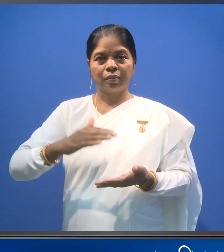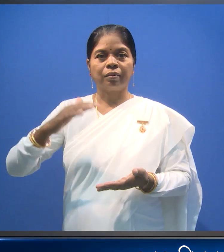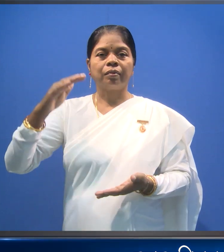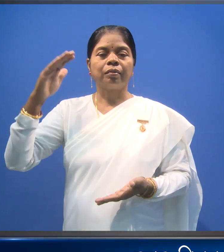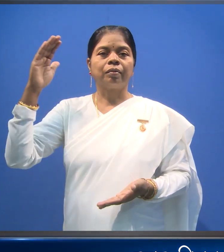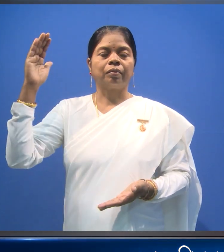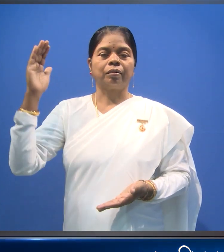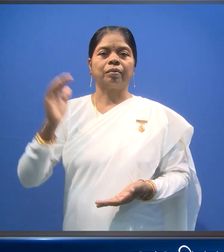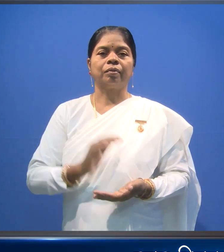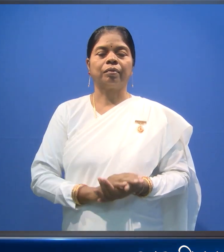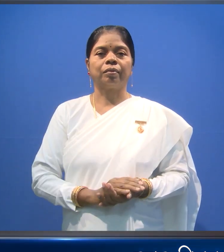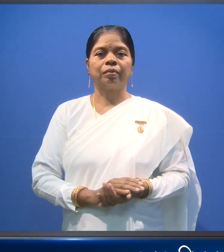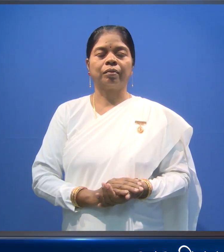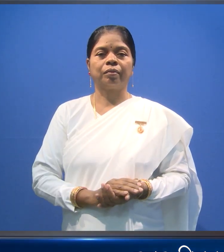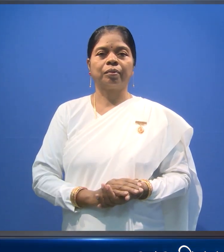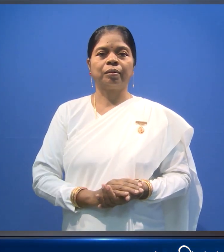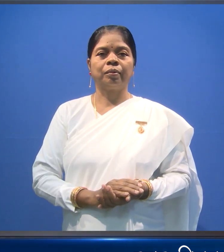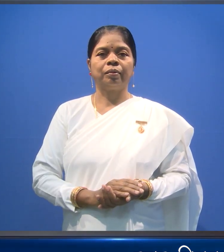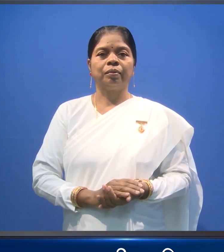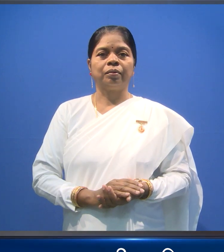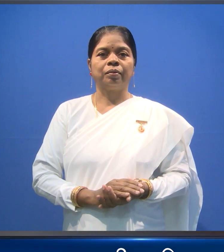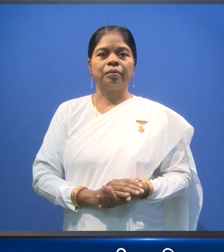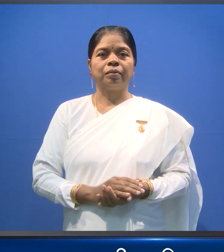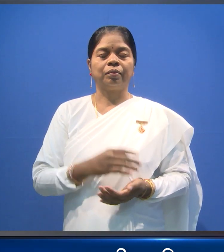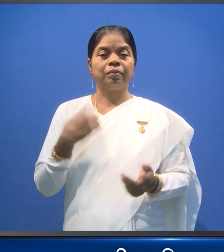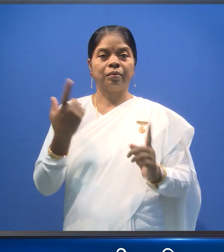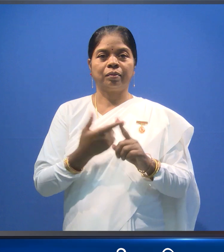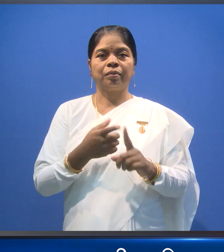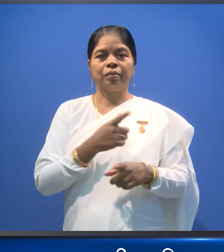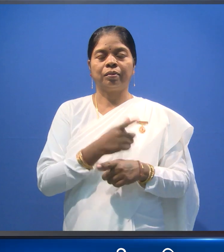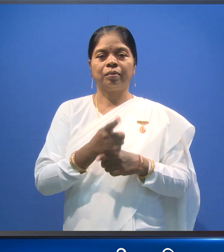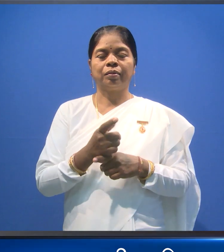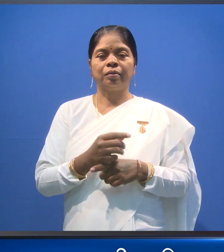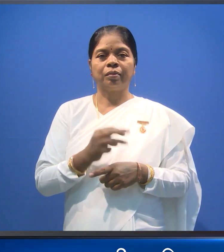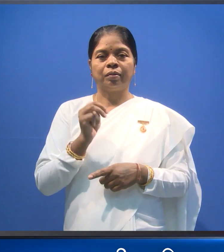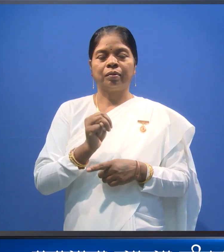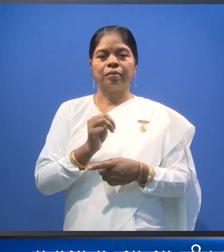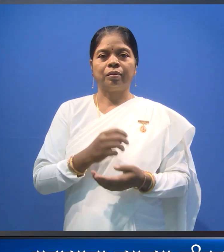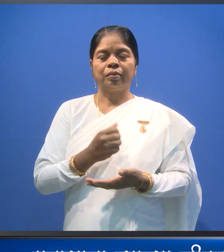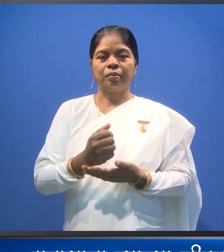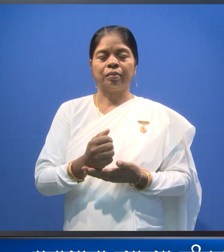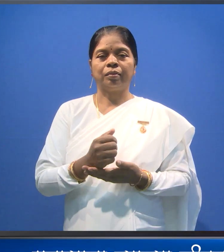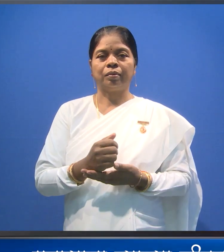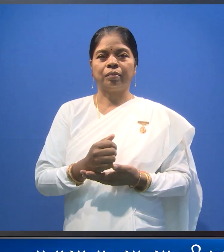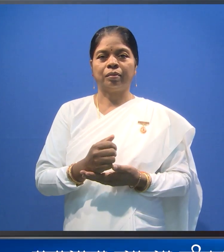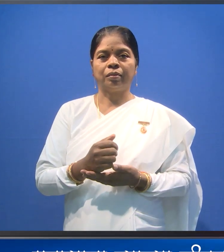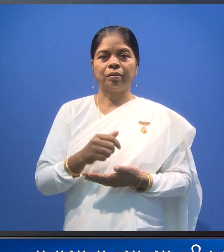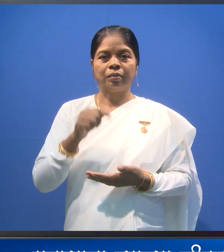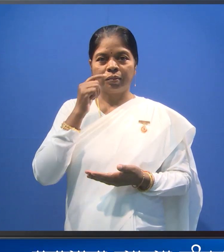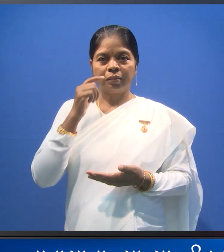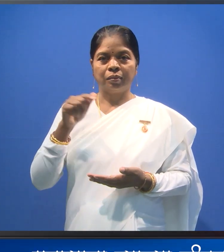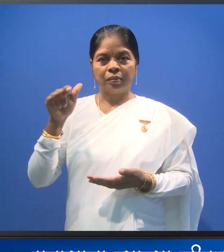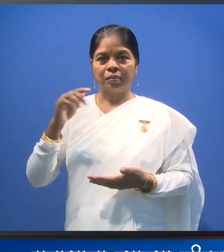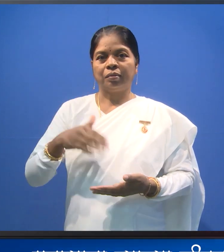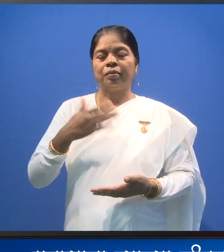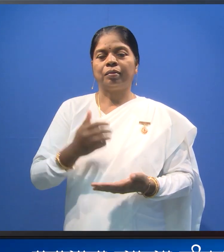तितका उच्च होतो. जगातील प्रसिद्ध आणि मार्गदर्शक ग्रंथ मनुष्याला त्याच्या